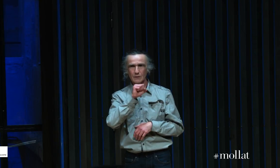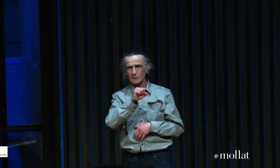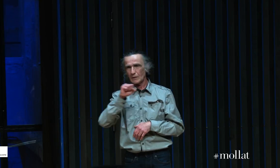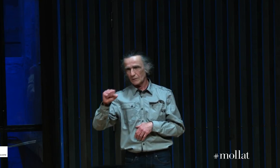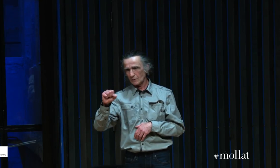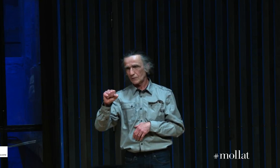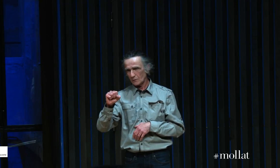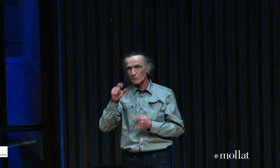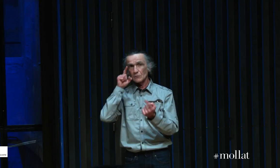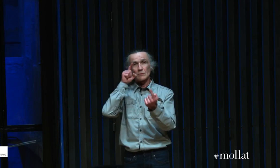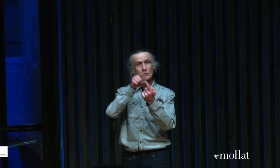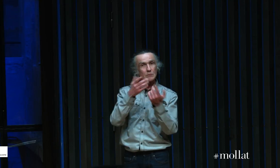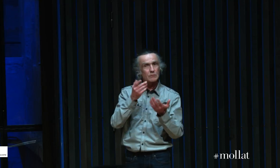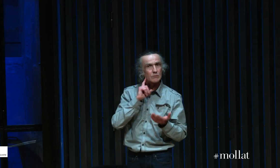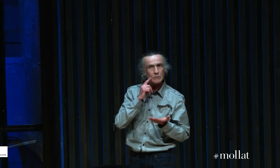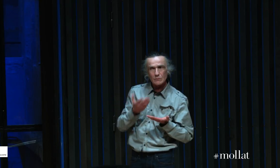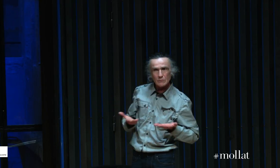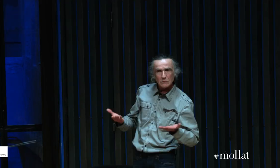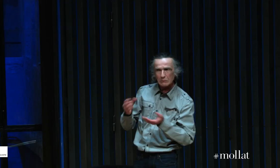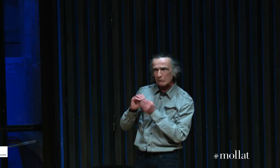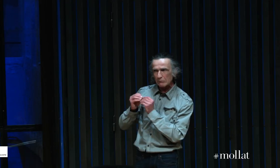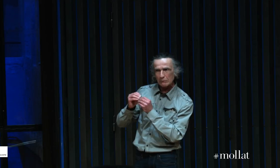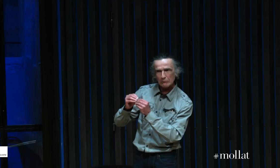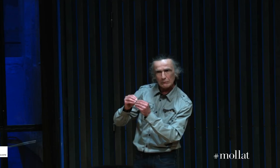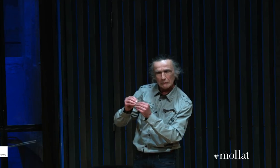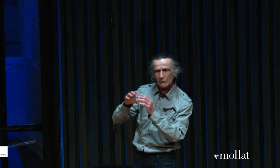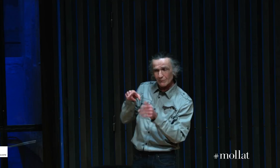l'association OSS 2017, l'objectif